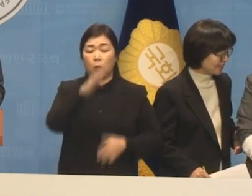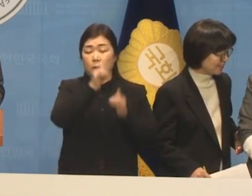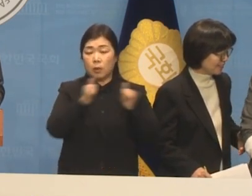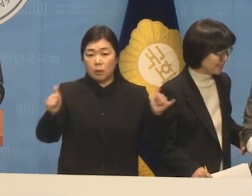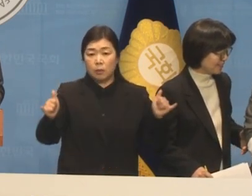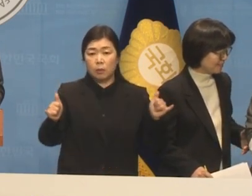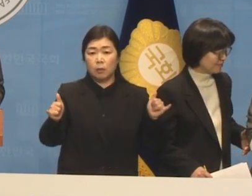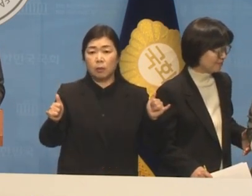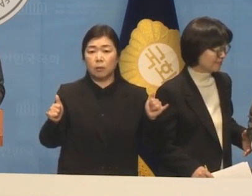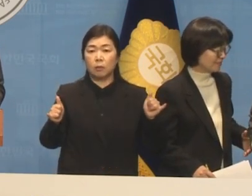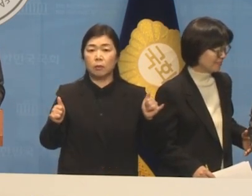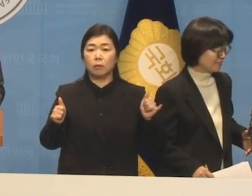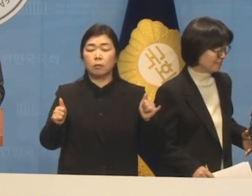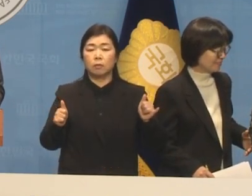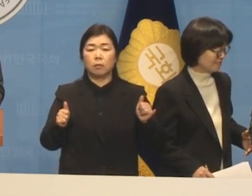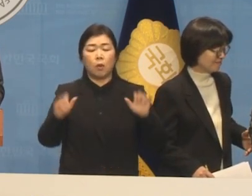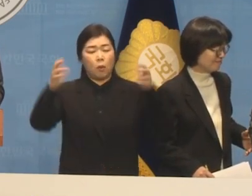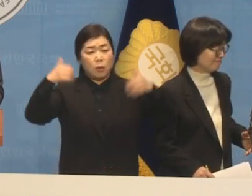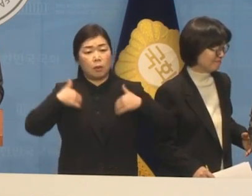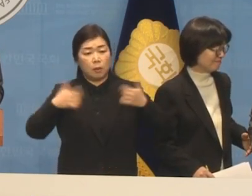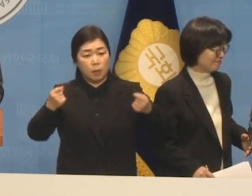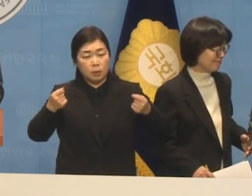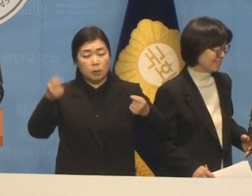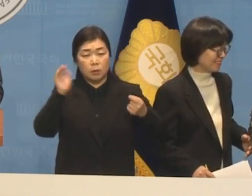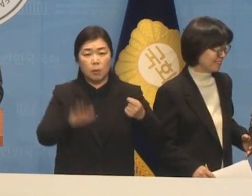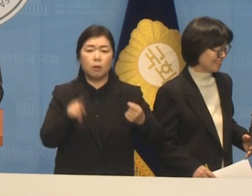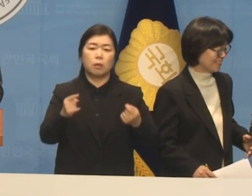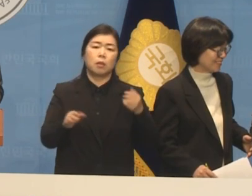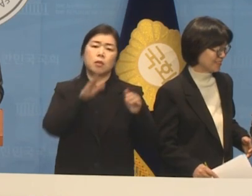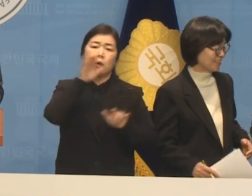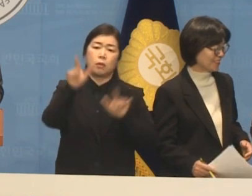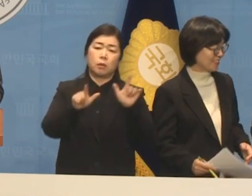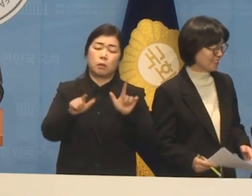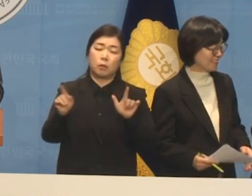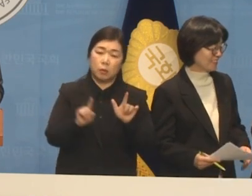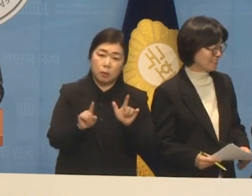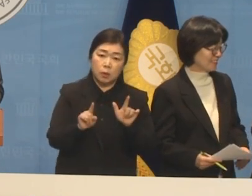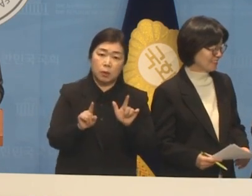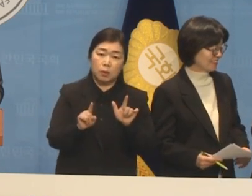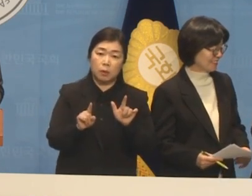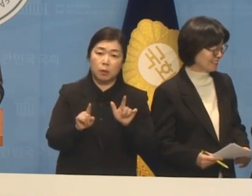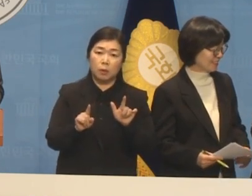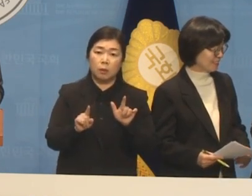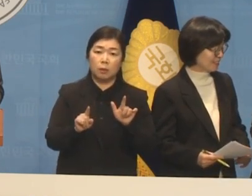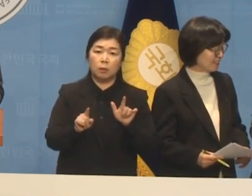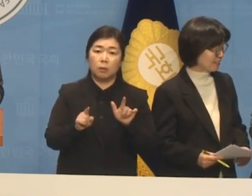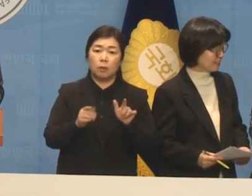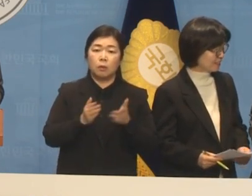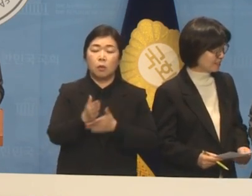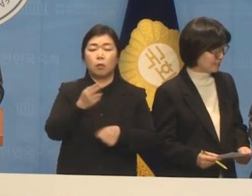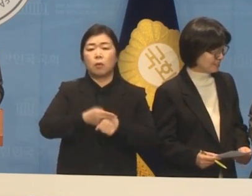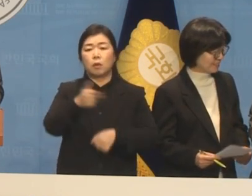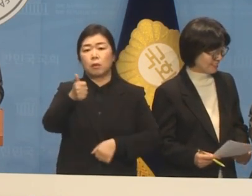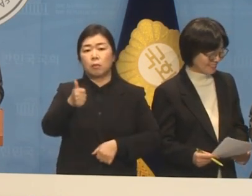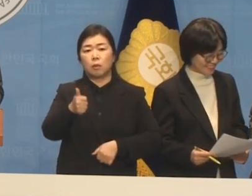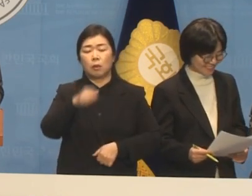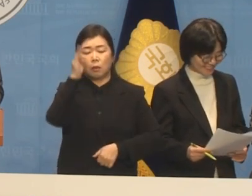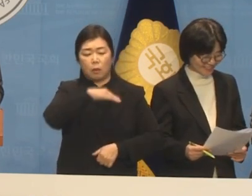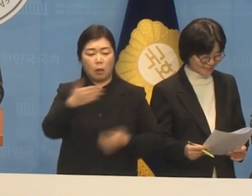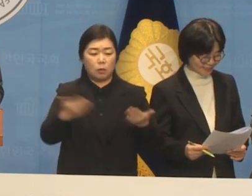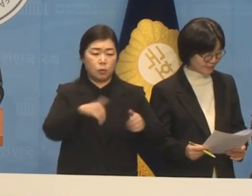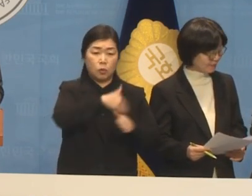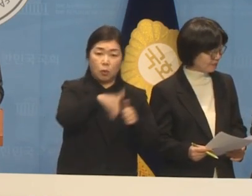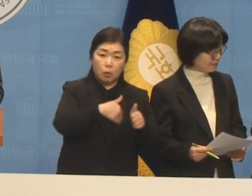환자분들도 환영할 것이고, 하지만 그 현실은 어떤가요? 전공의 선생님들의 열악한 근무